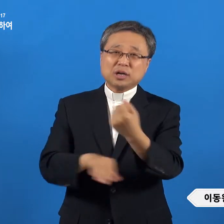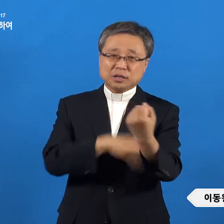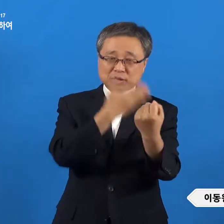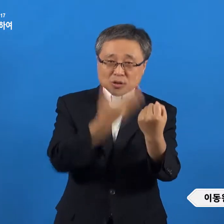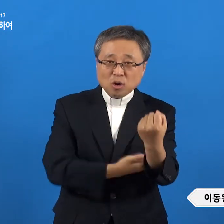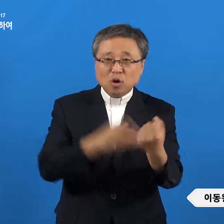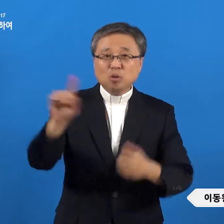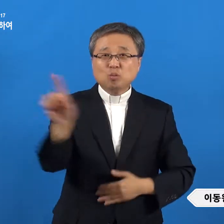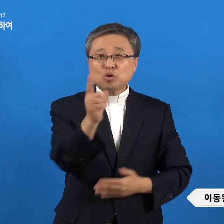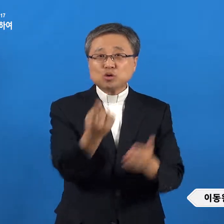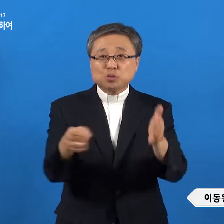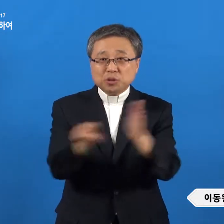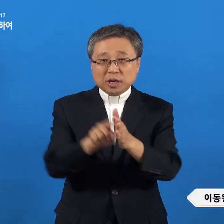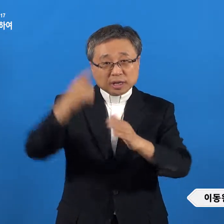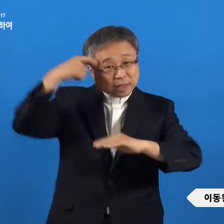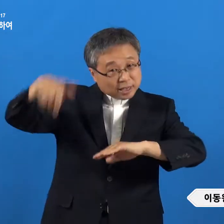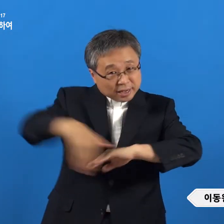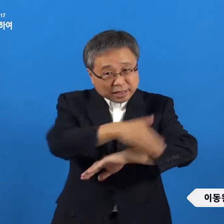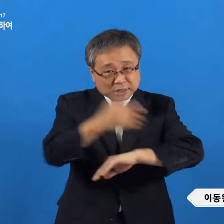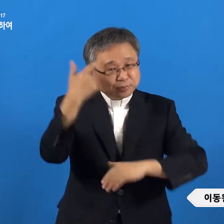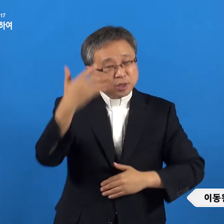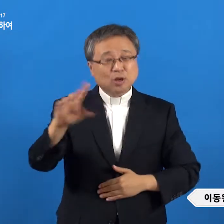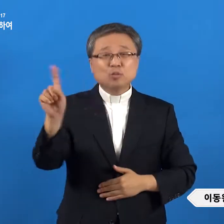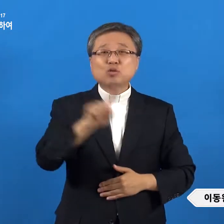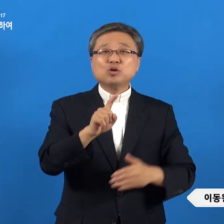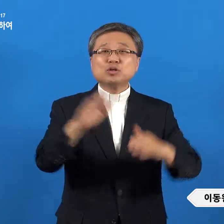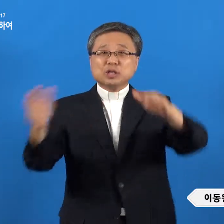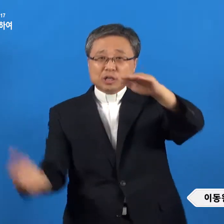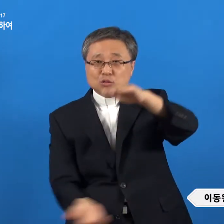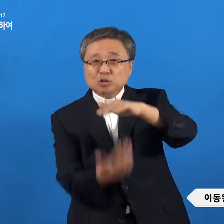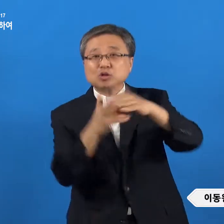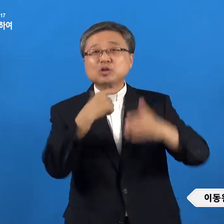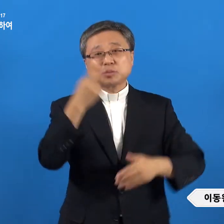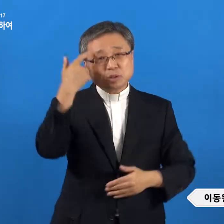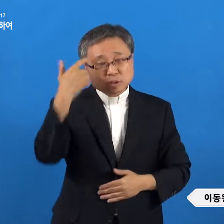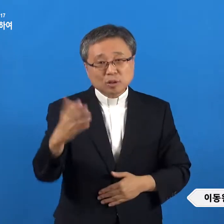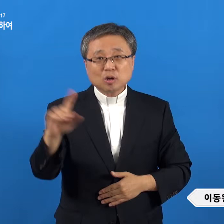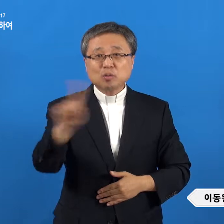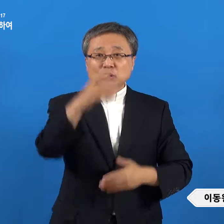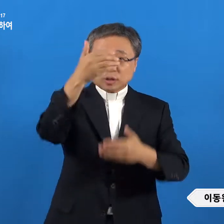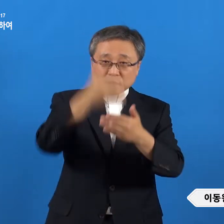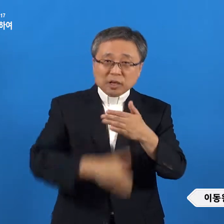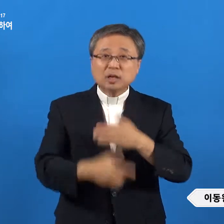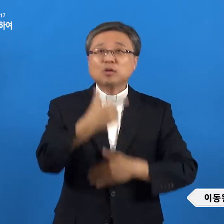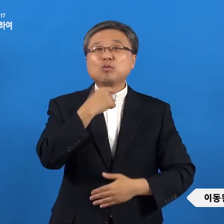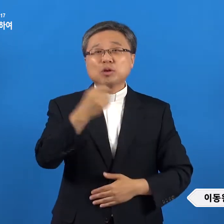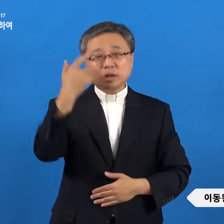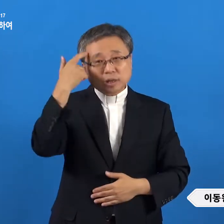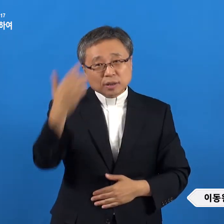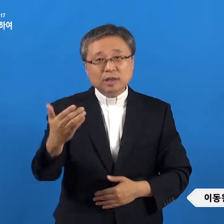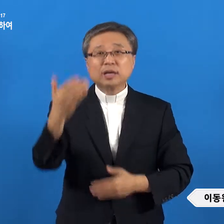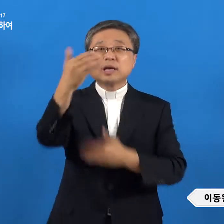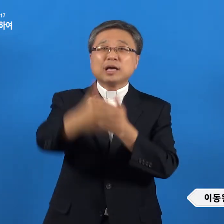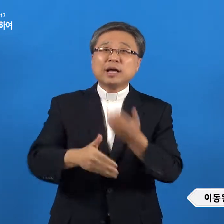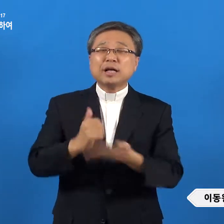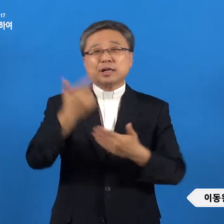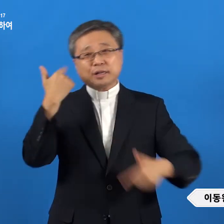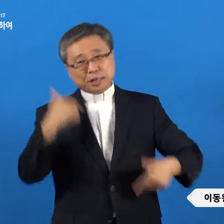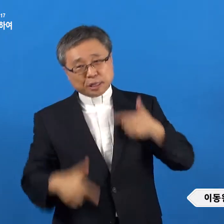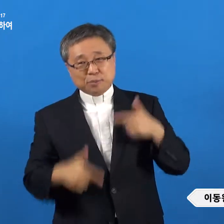위해 계획하십니까? 무엇을 성취하고자 하십니까? 무엇을 남기길 원하십니까? 하나님이 기뻐하시는 선한